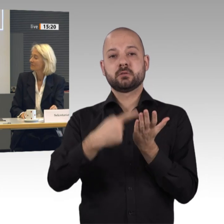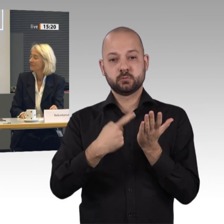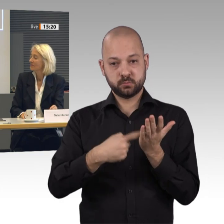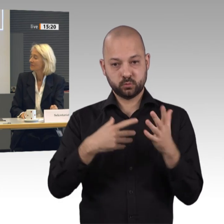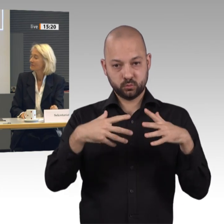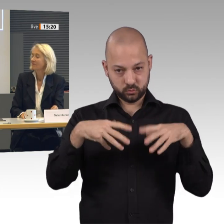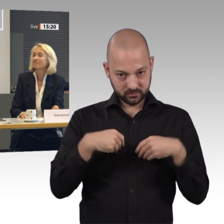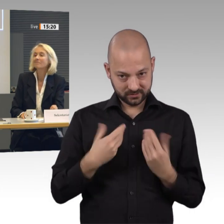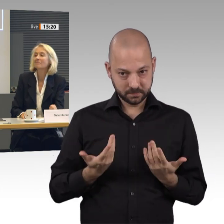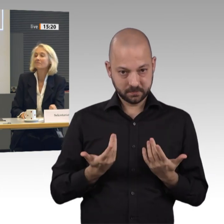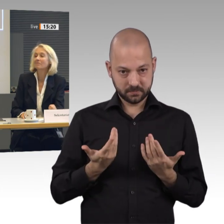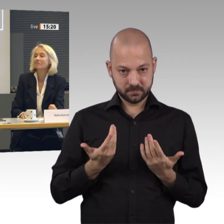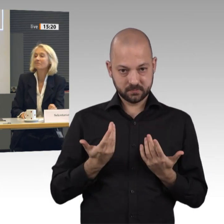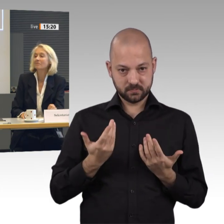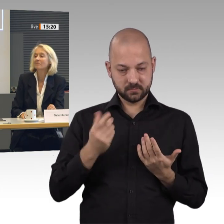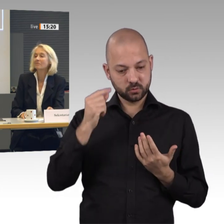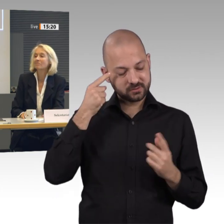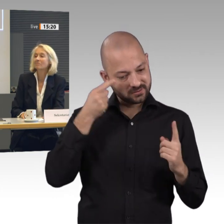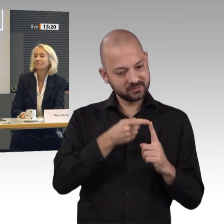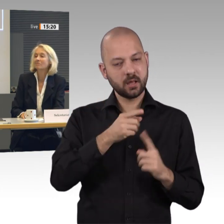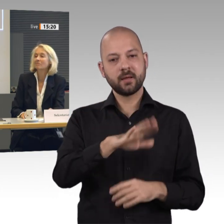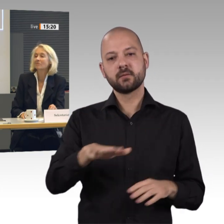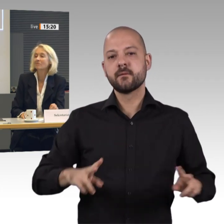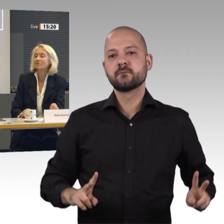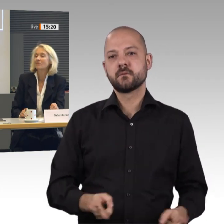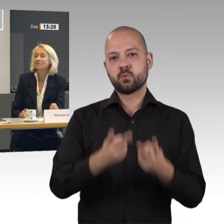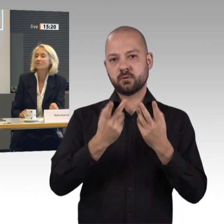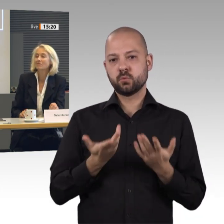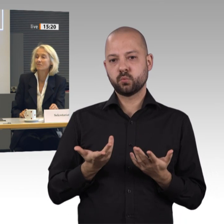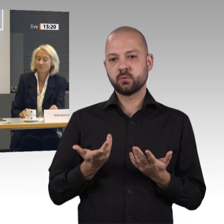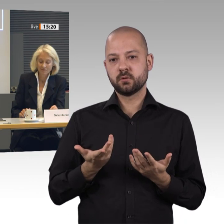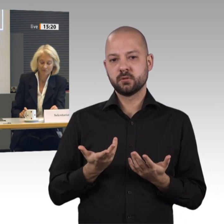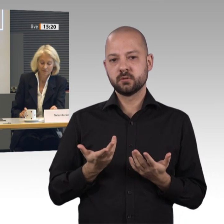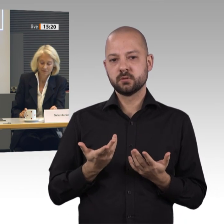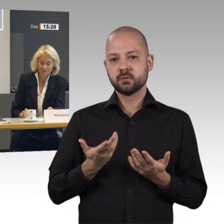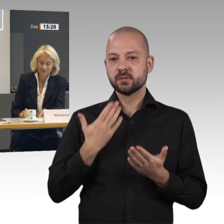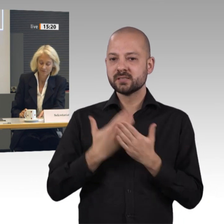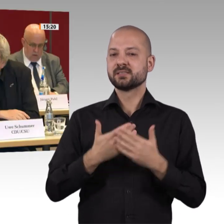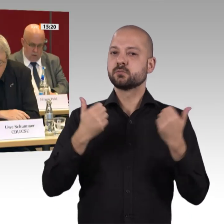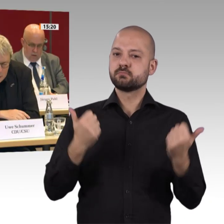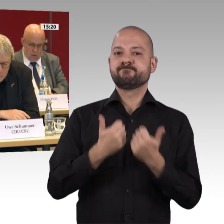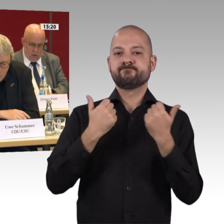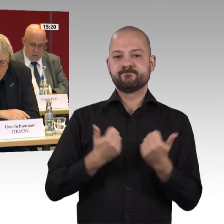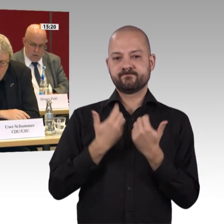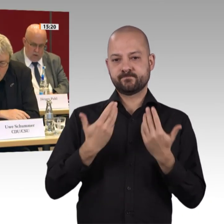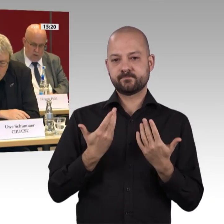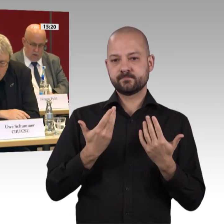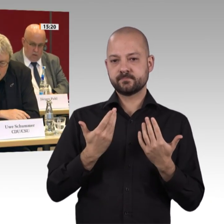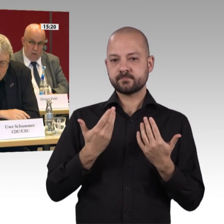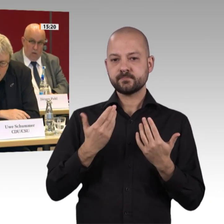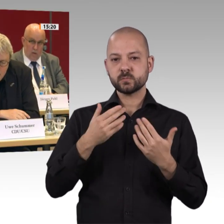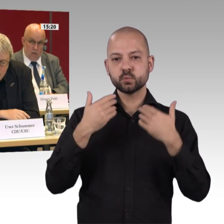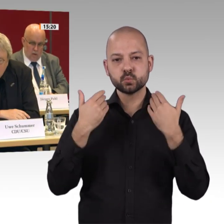Herr Kollege Schummer. Meine Frage geht an die BAG-Werkstätten. Mit dem Budget für Arbeit wollen wir ja